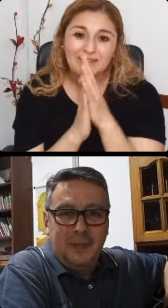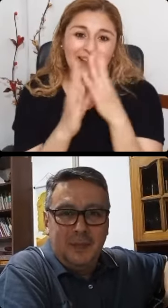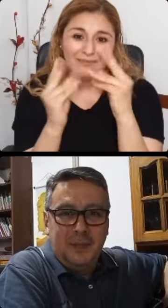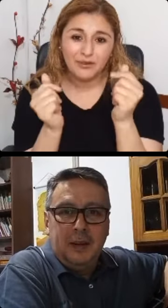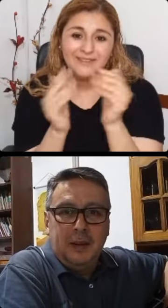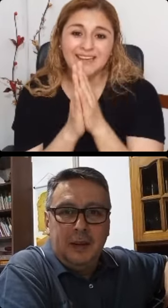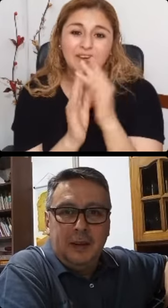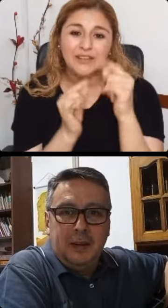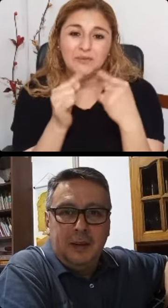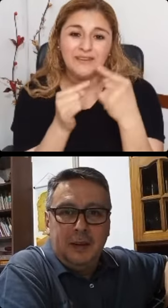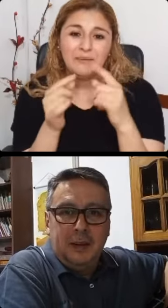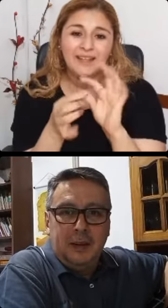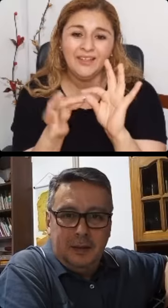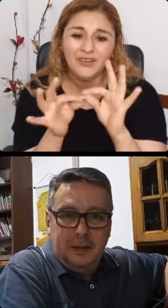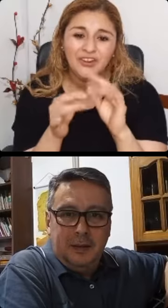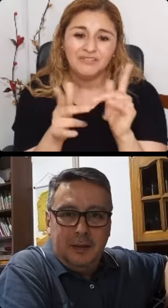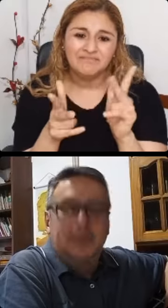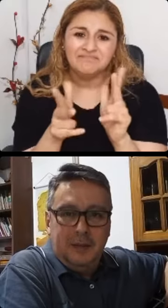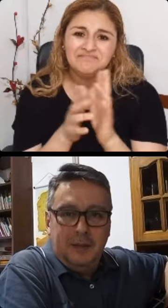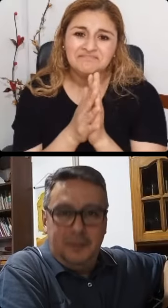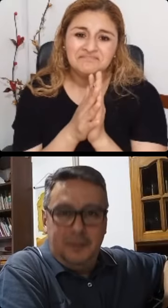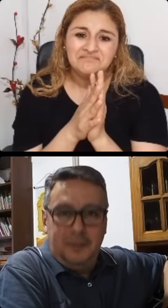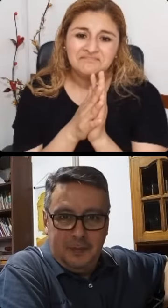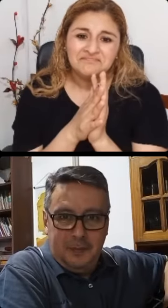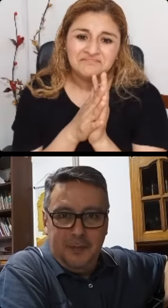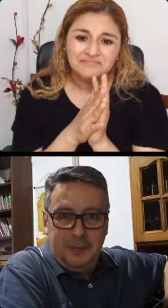parece que no está ¿vos decís que continúe interpretando o no?